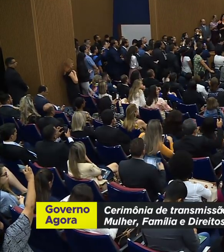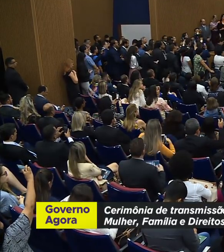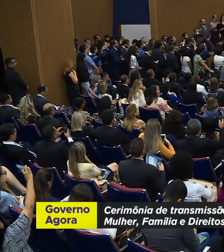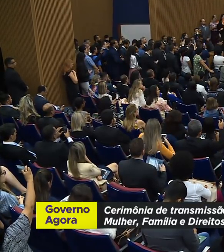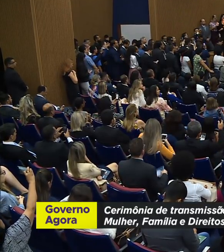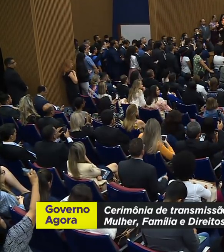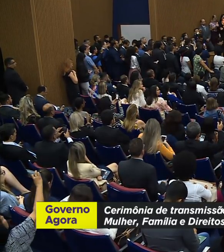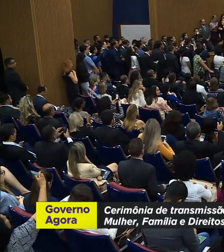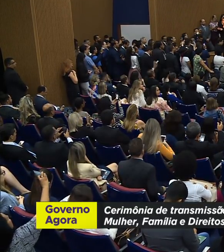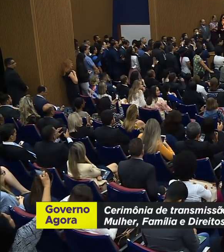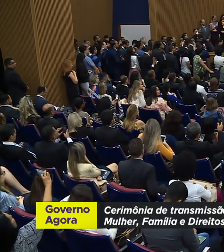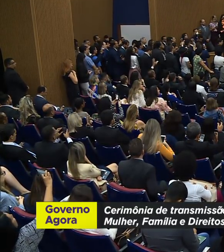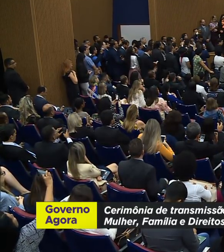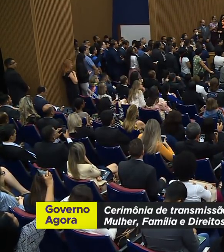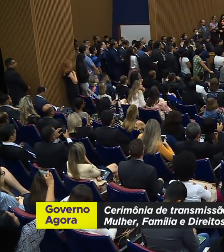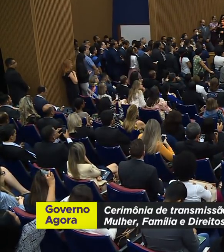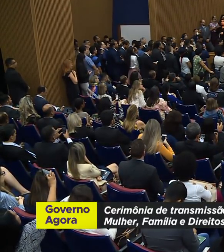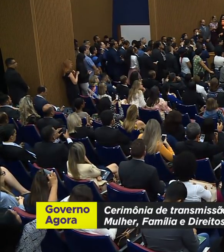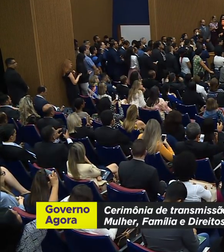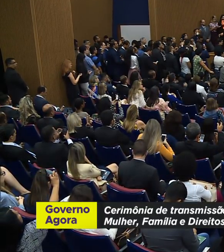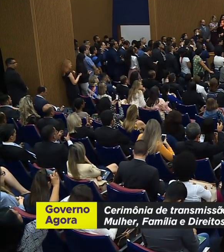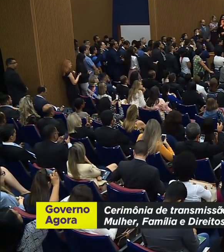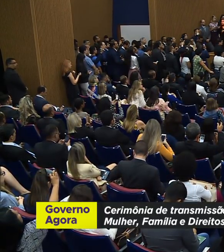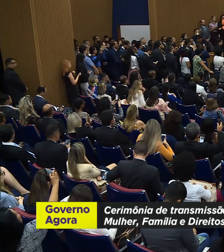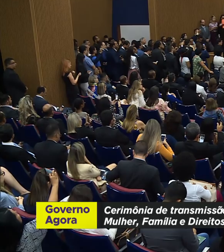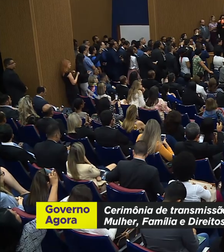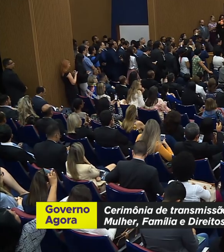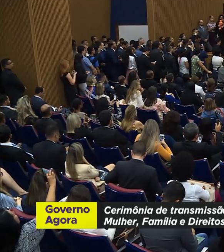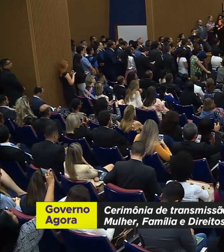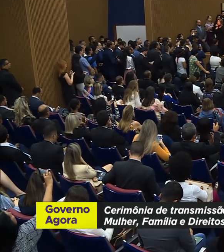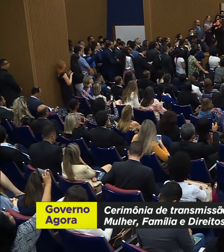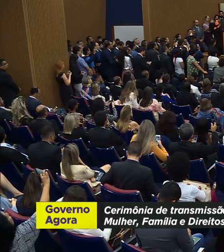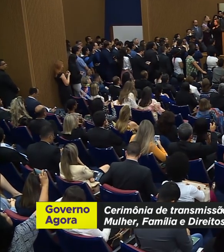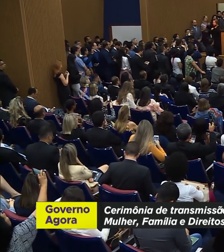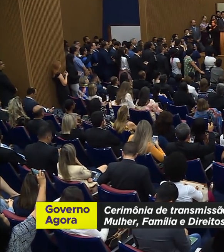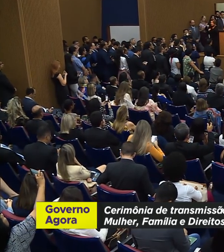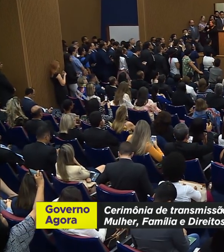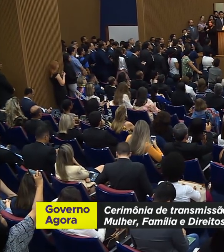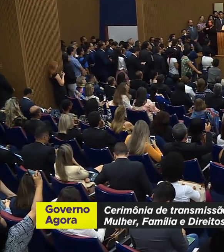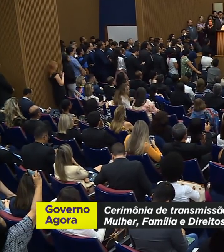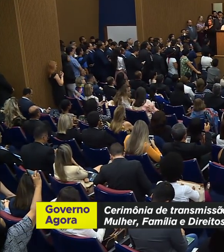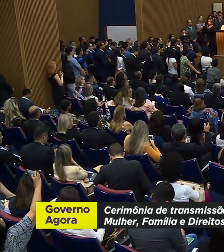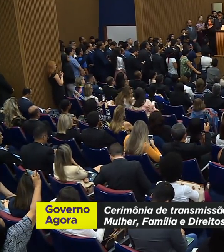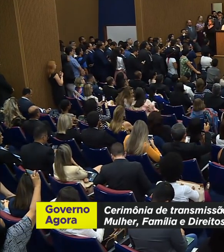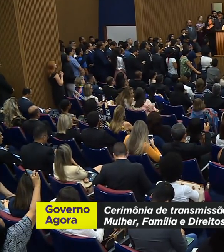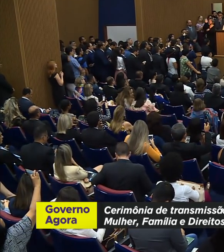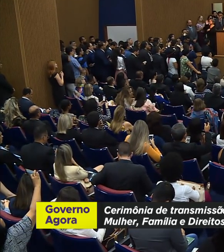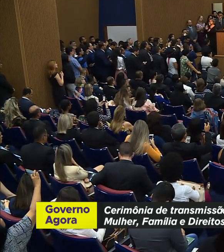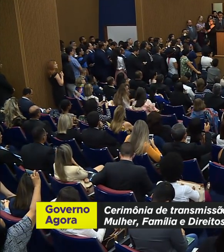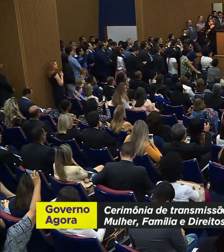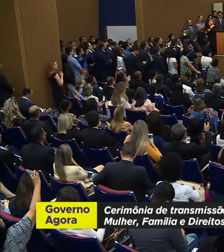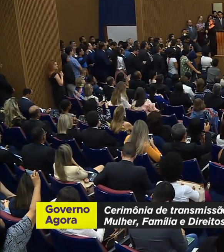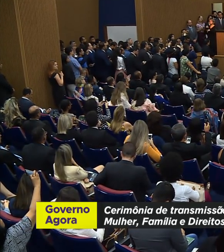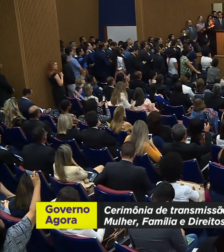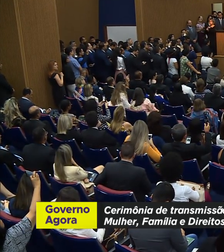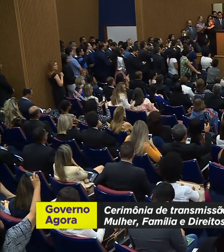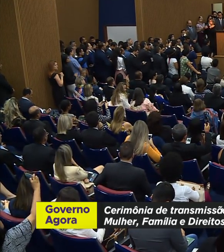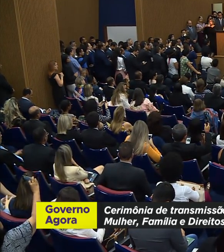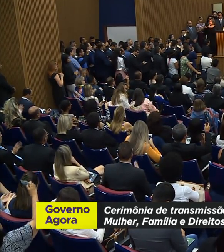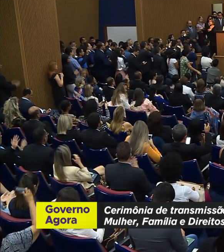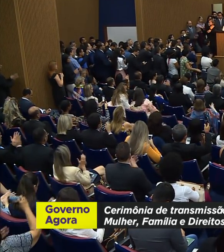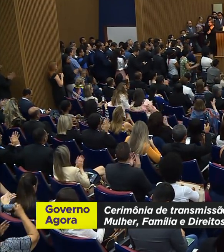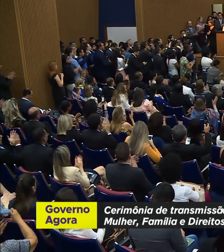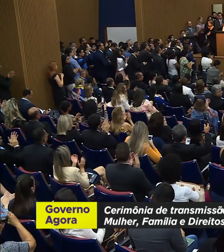não vamos entregar esta nação. Essa nação é do povo brasileiro, essa nação é nossa, essa nação é de todos